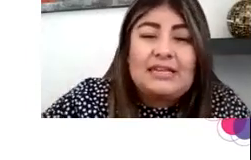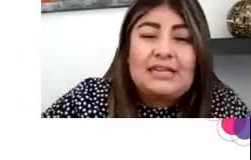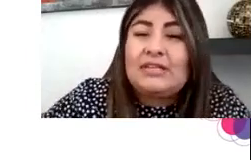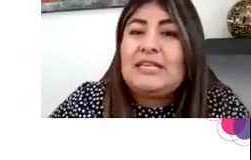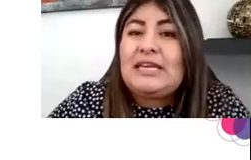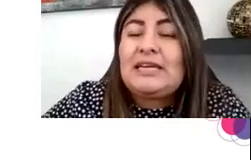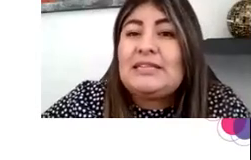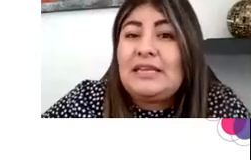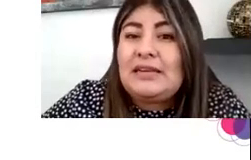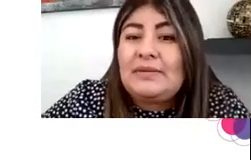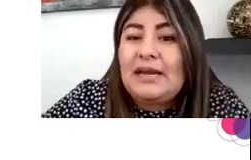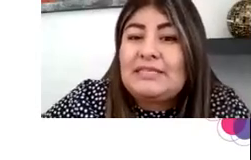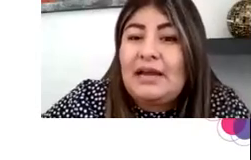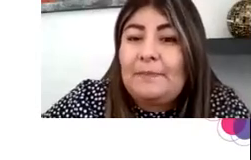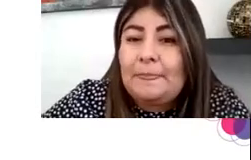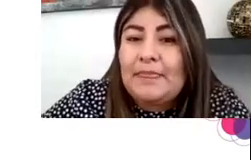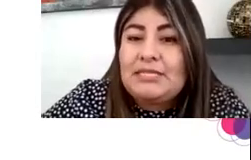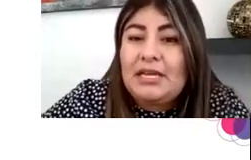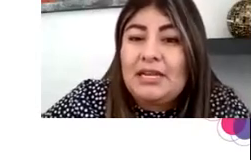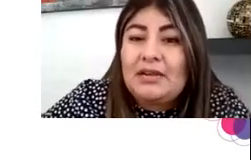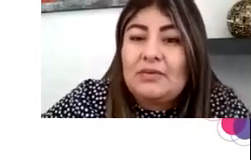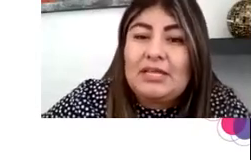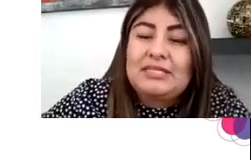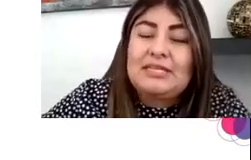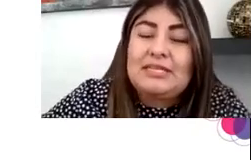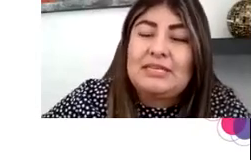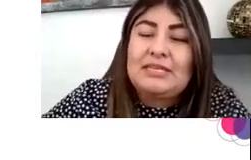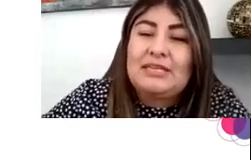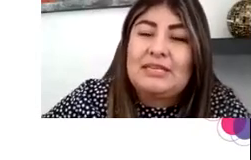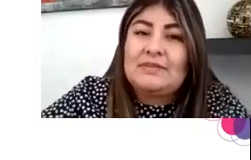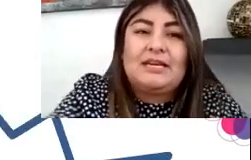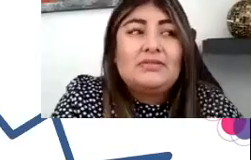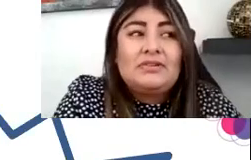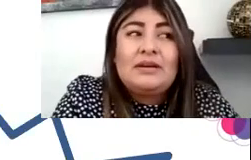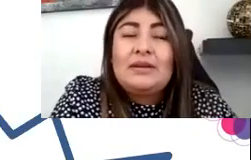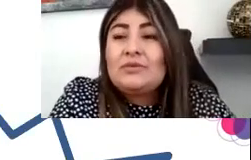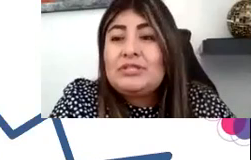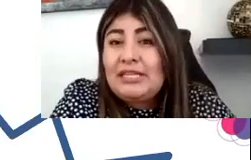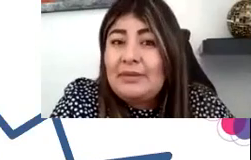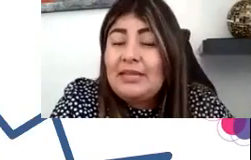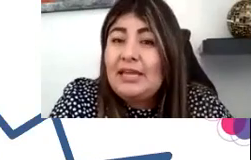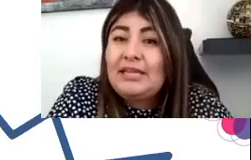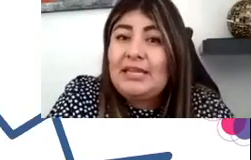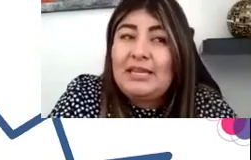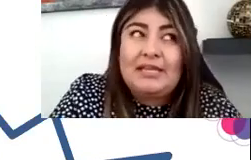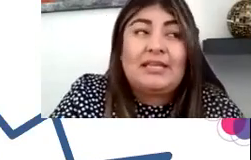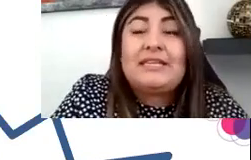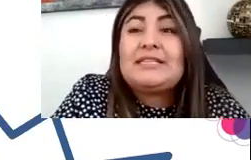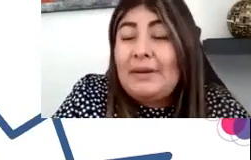donde se deriva esta lengua de señas mexicana. Cuando nosotros hablamos del tema de